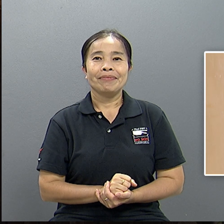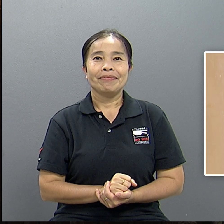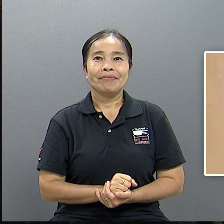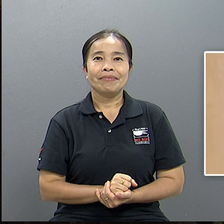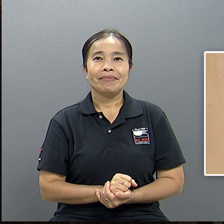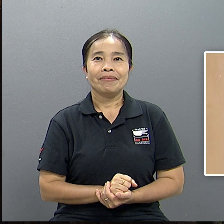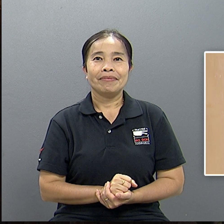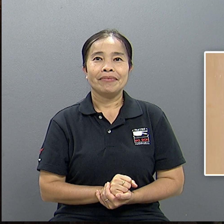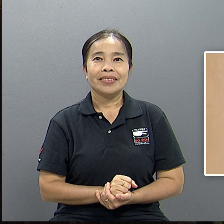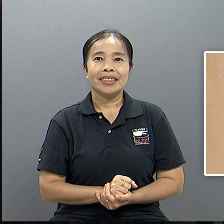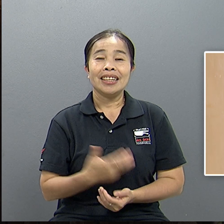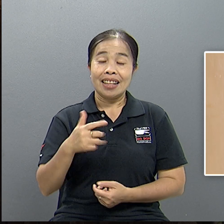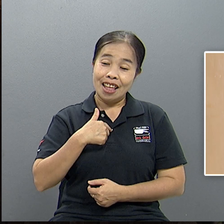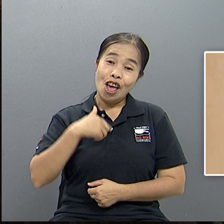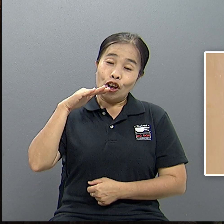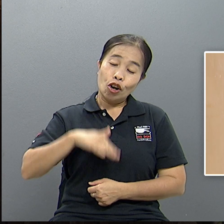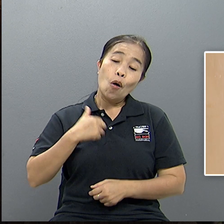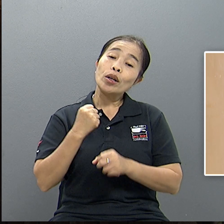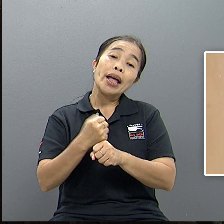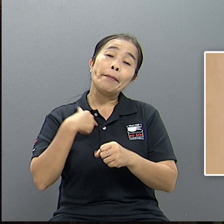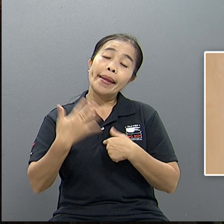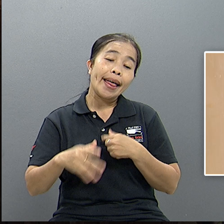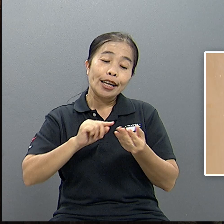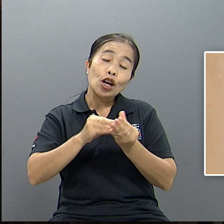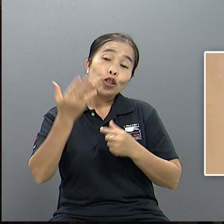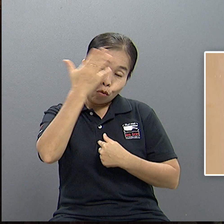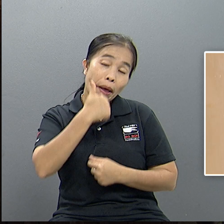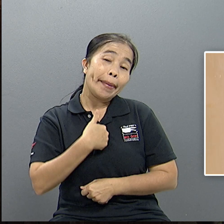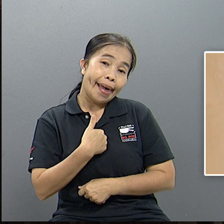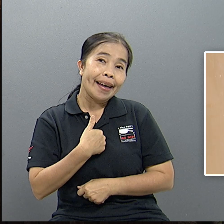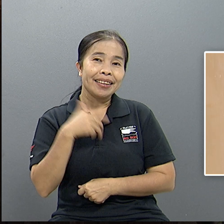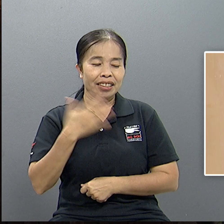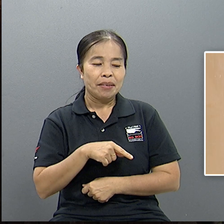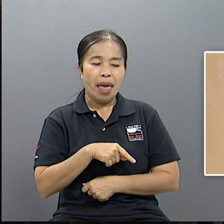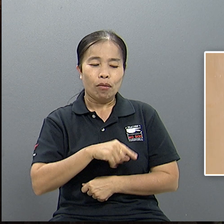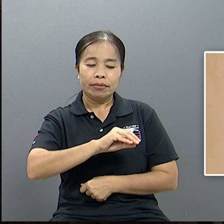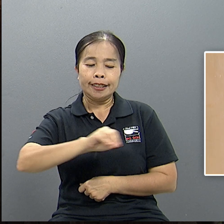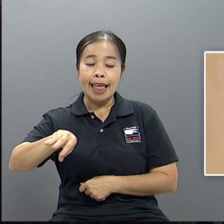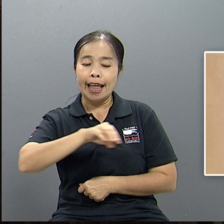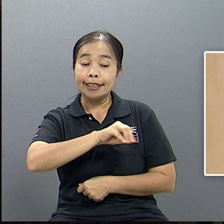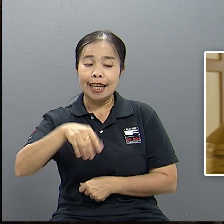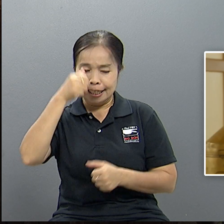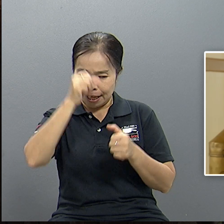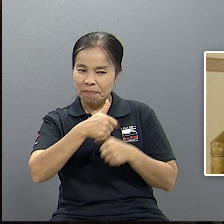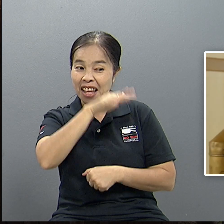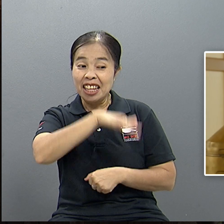เราจำลูกที่นายคว้านได้เราขอเขี่ยออกแล้วกันตอนกิน